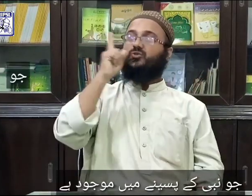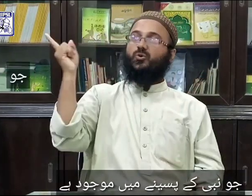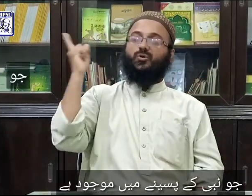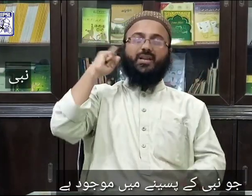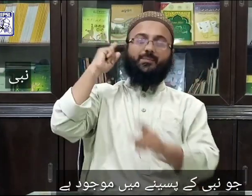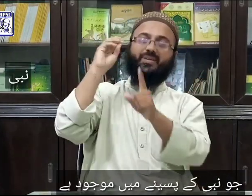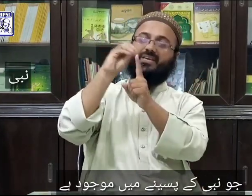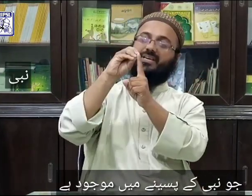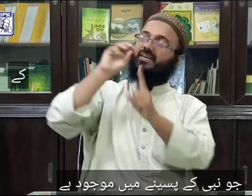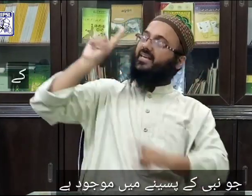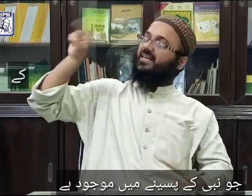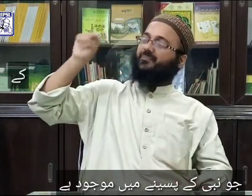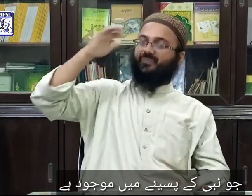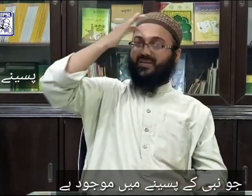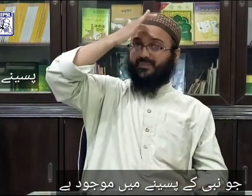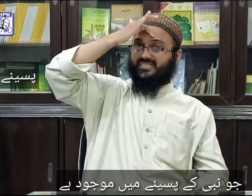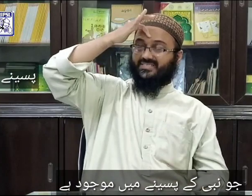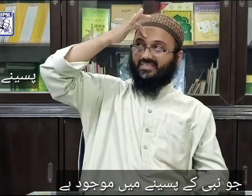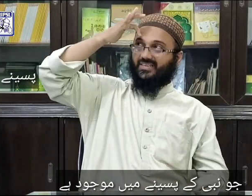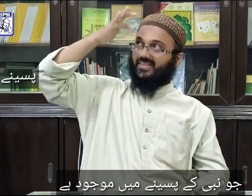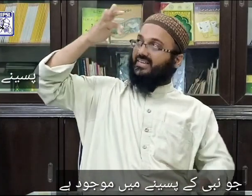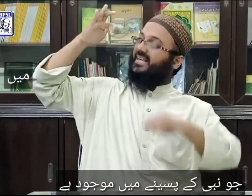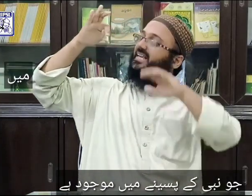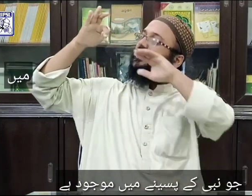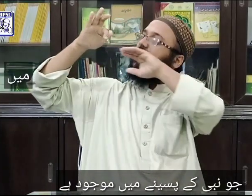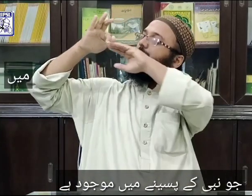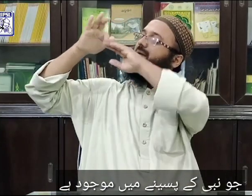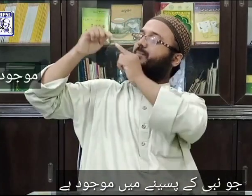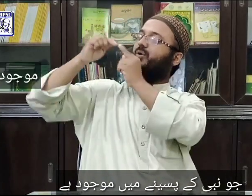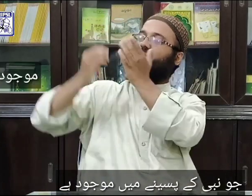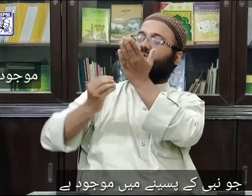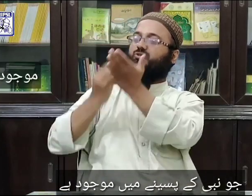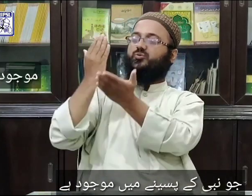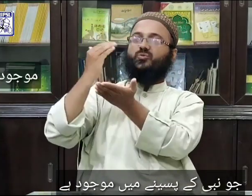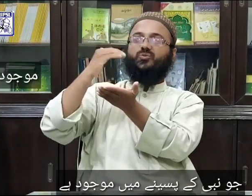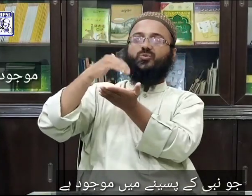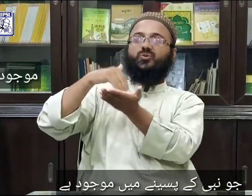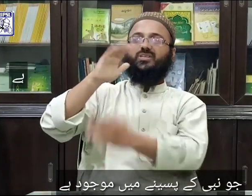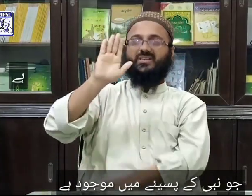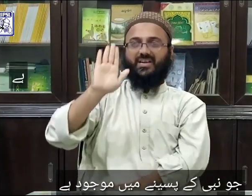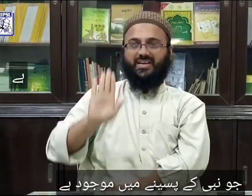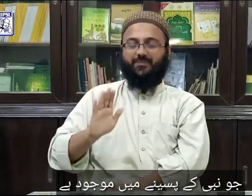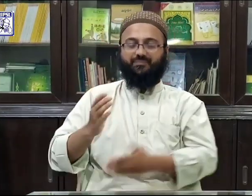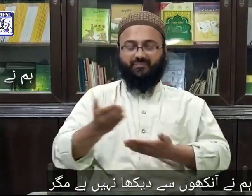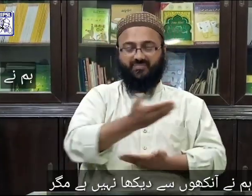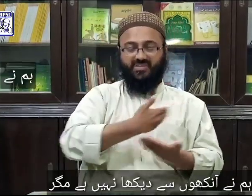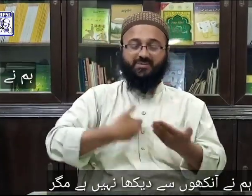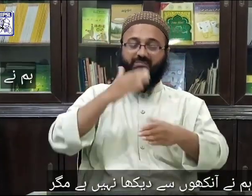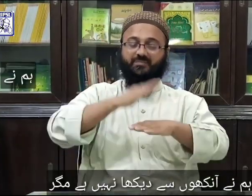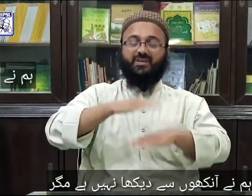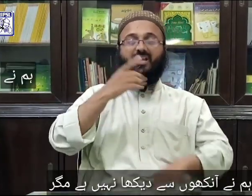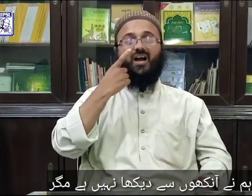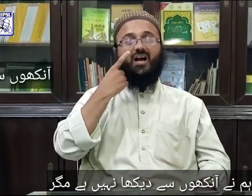جو نبی کے پسینے میں موجود ہے ہم نے